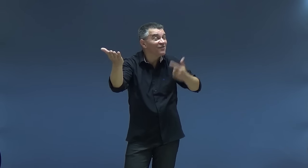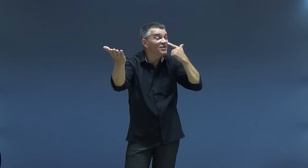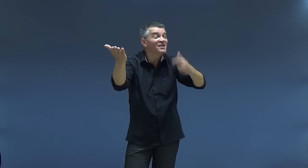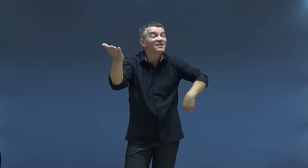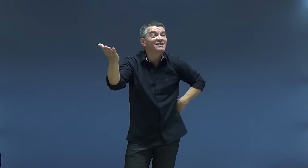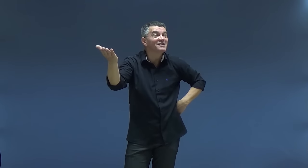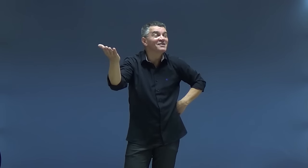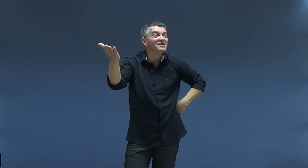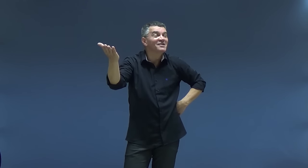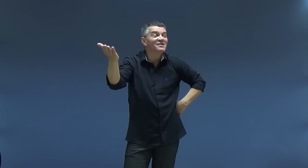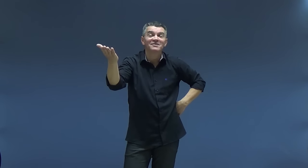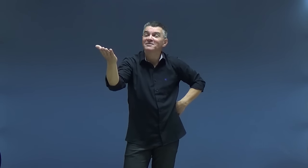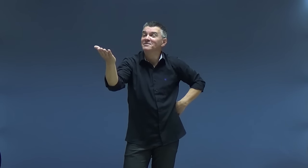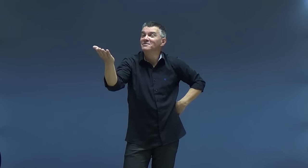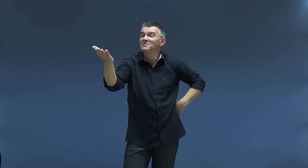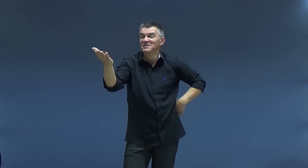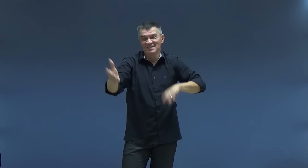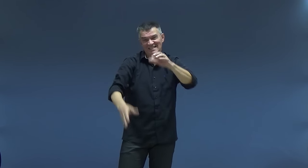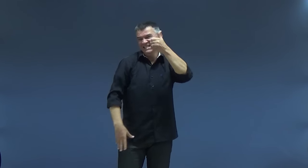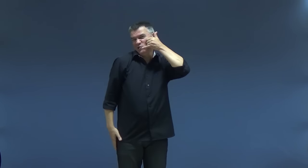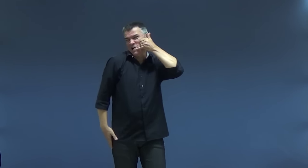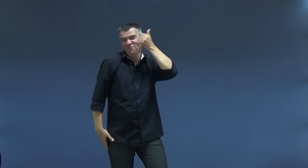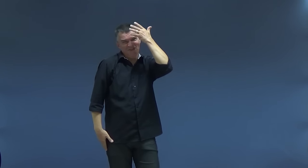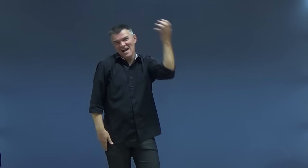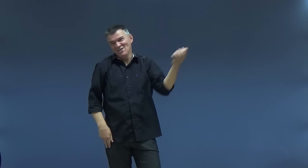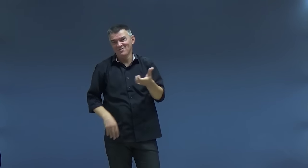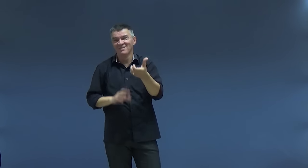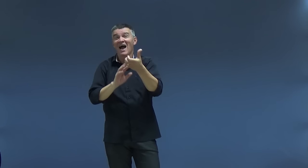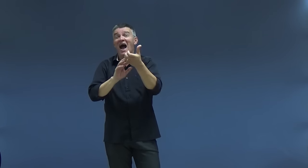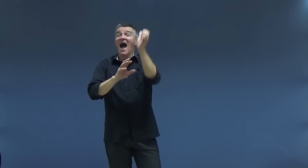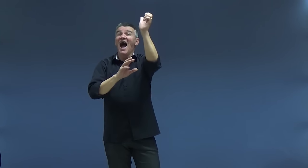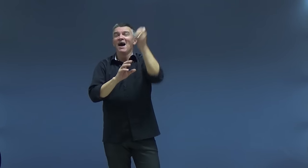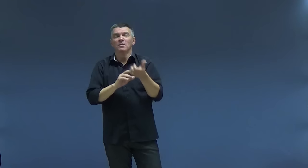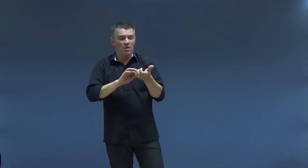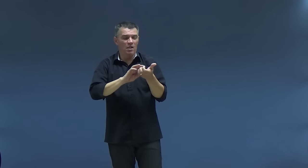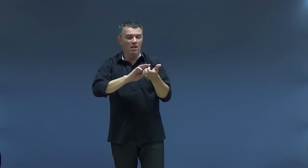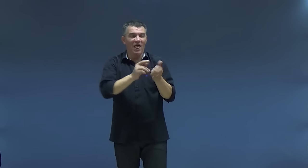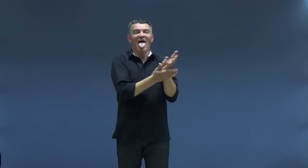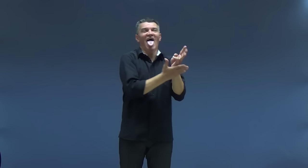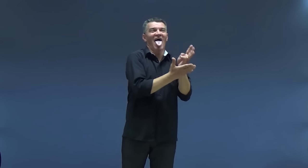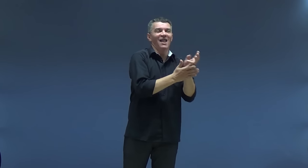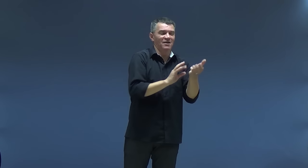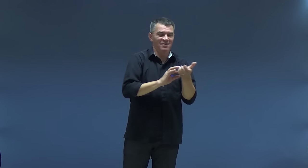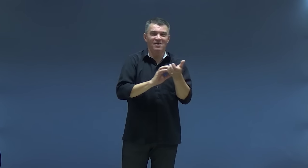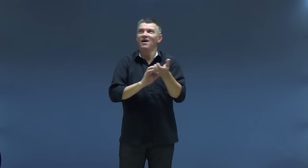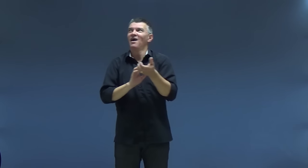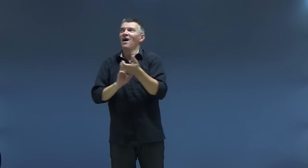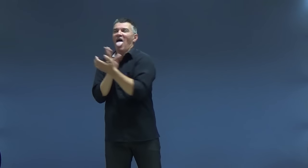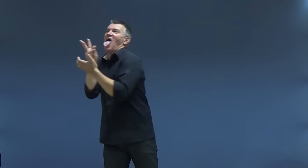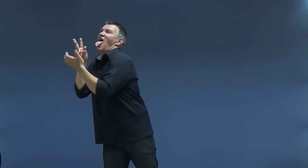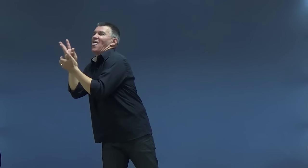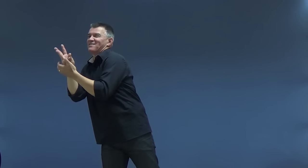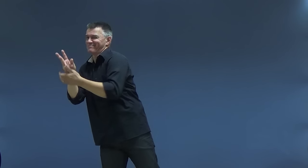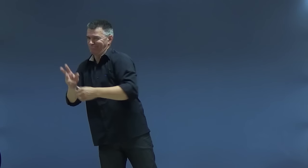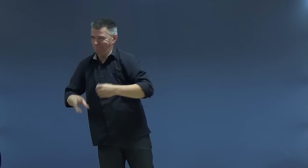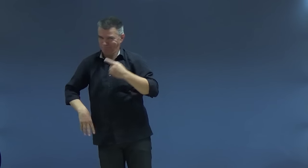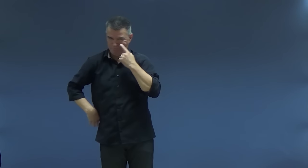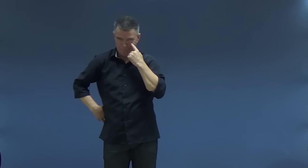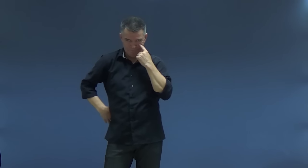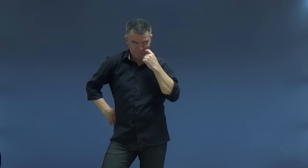Bíblia. Quero ver a Bíblia, Bíblia. Não no celular. É, o celular é fácil. Ah, tem a Bíblia aqui, ó. É, tem aqui. É,